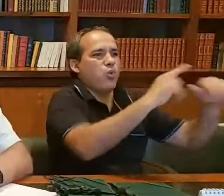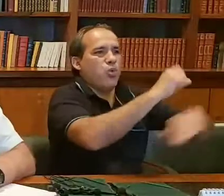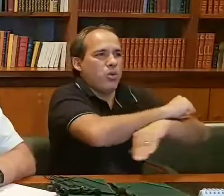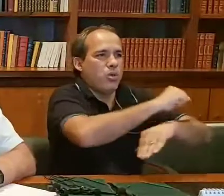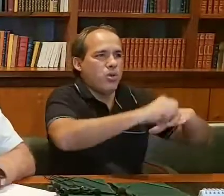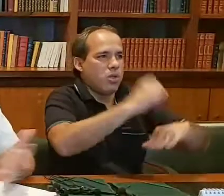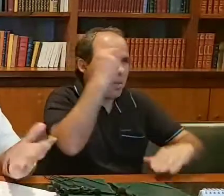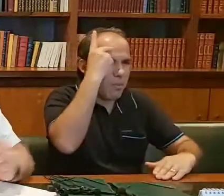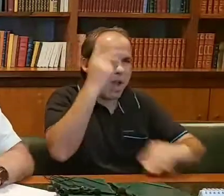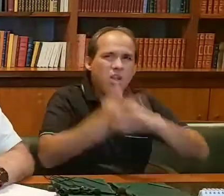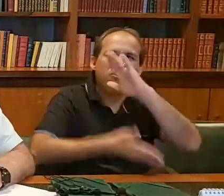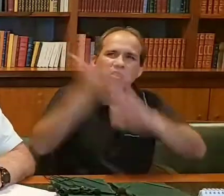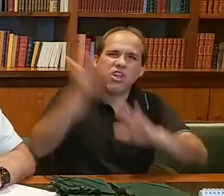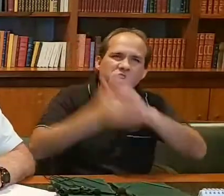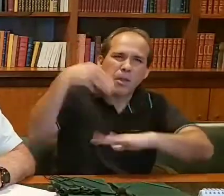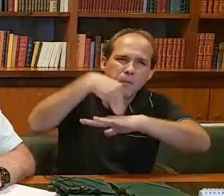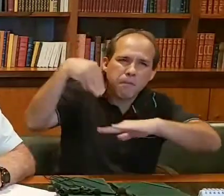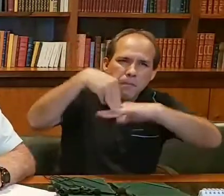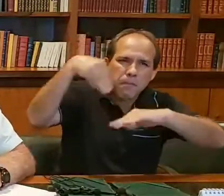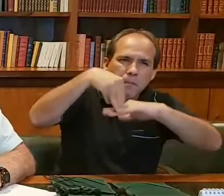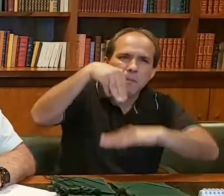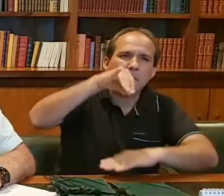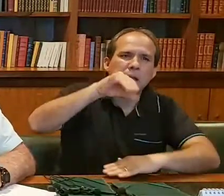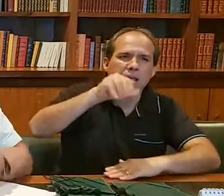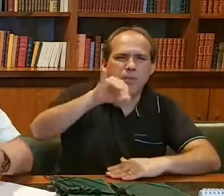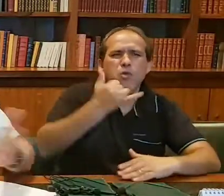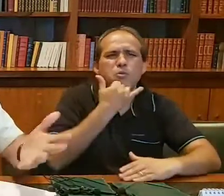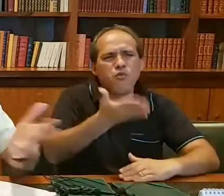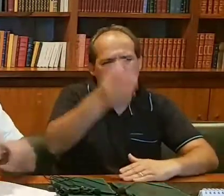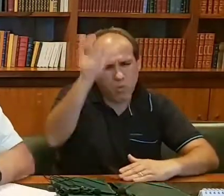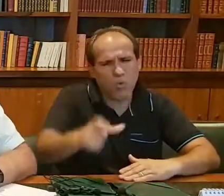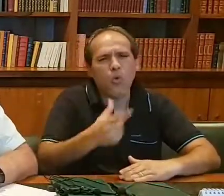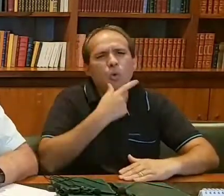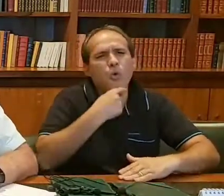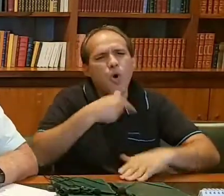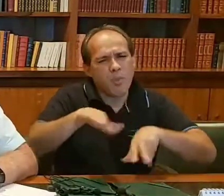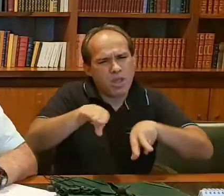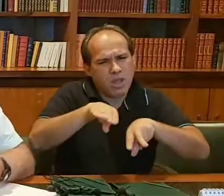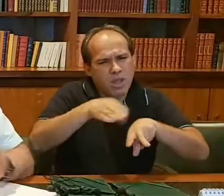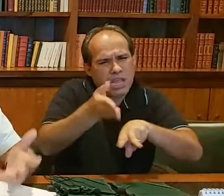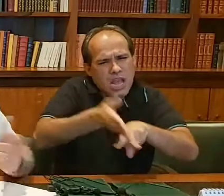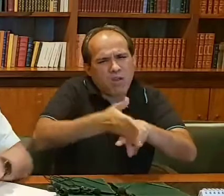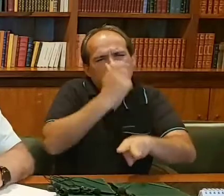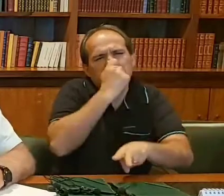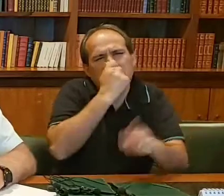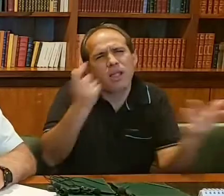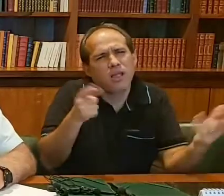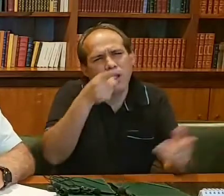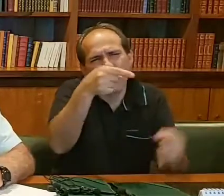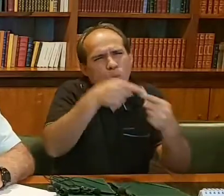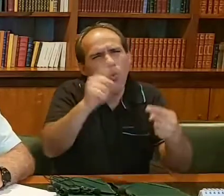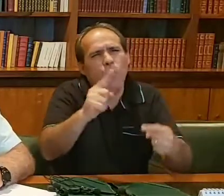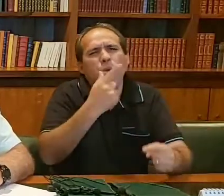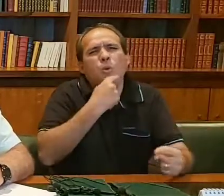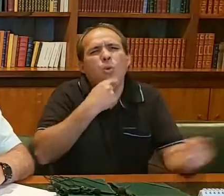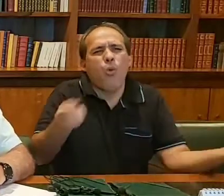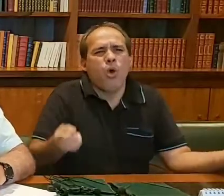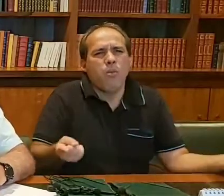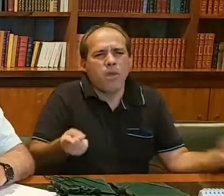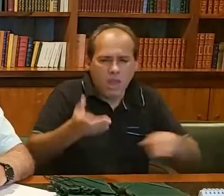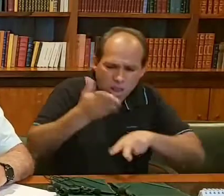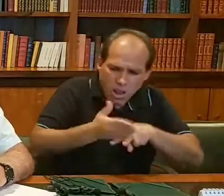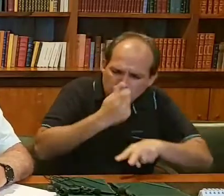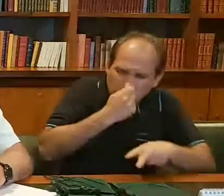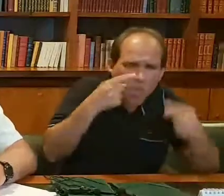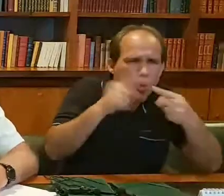vai passear em Miami. Que negócio é esse, pô? É coisa de quem tem calcinha apertada, pô. Isso é um crime. O povo tem que estar armado, porque a